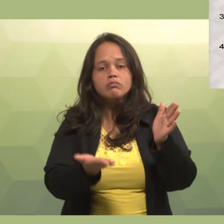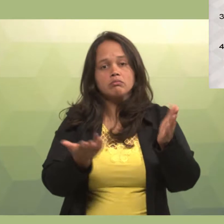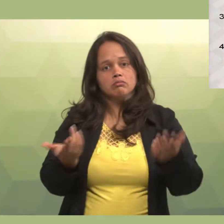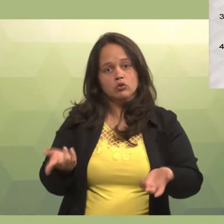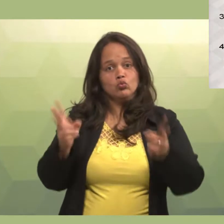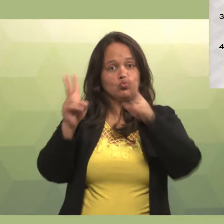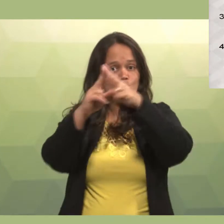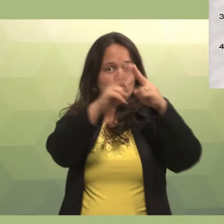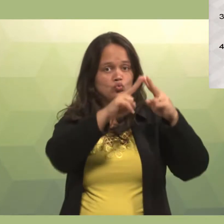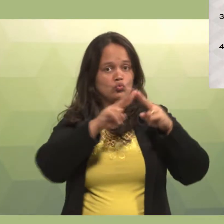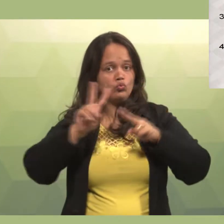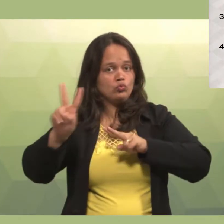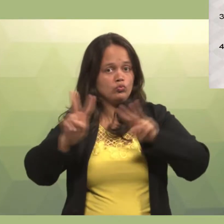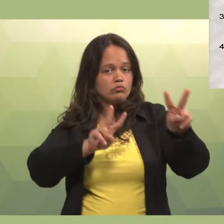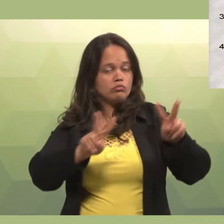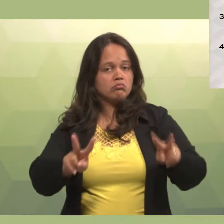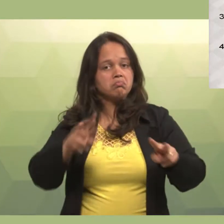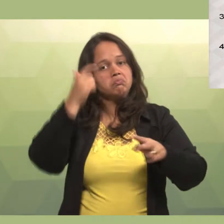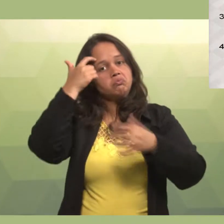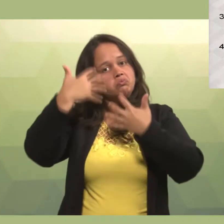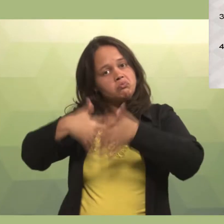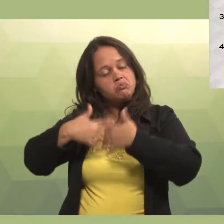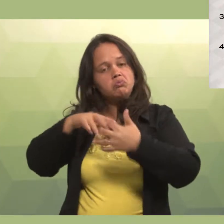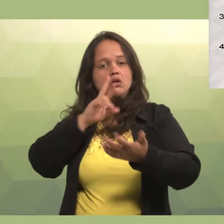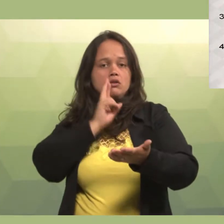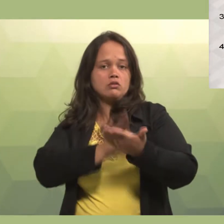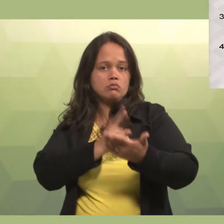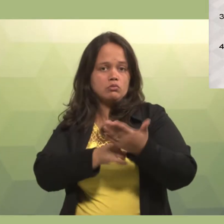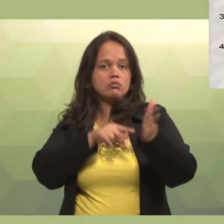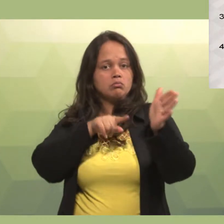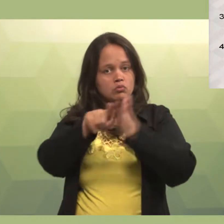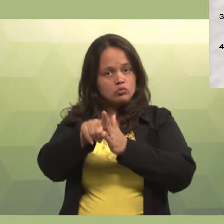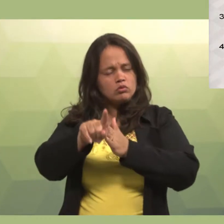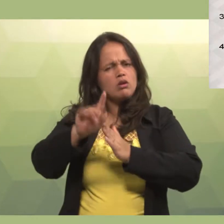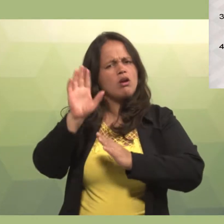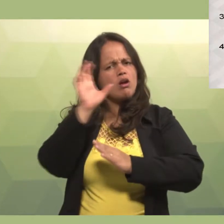e respondam a essas questões. Daqui a pouco nós voltamos.